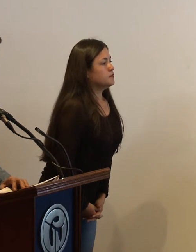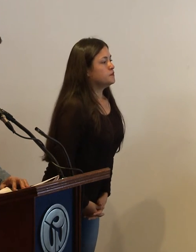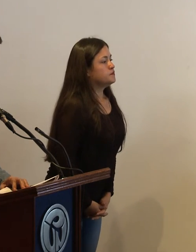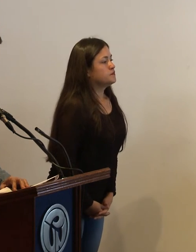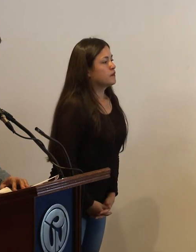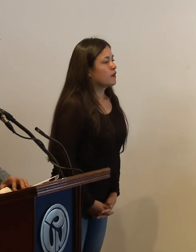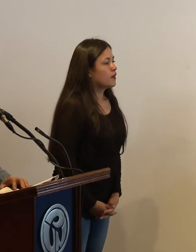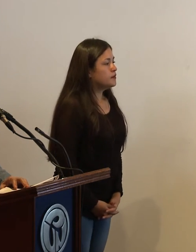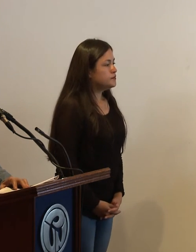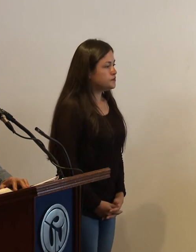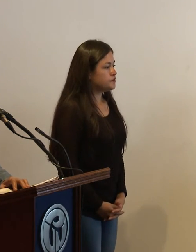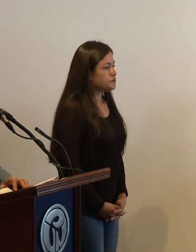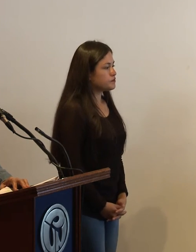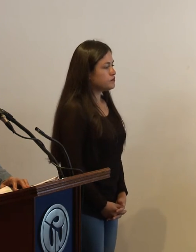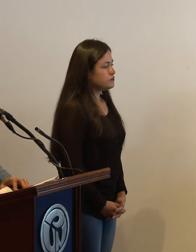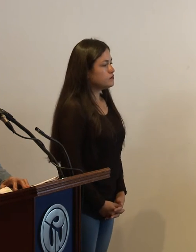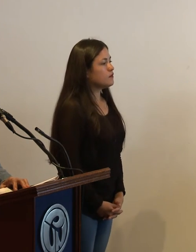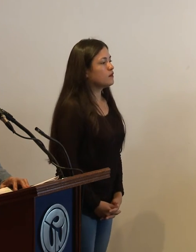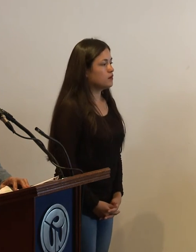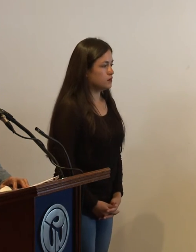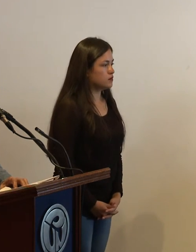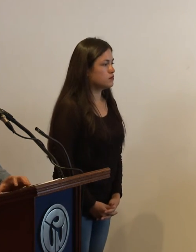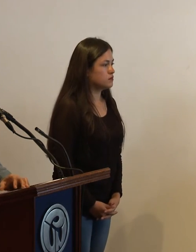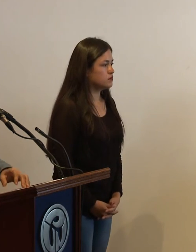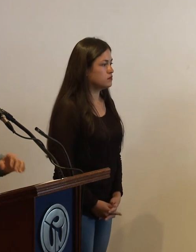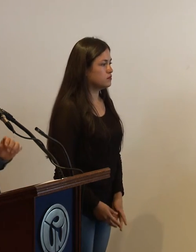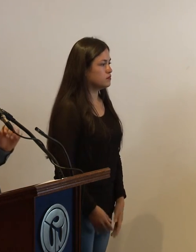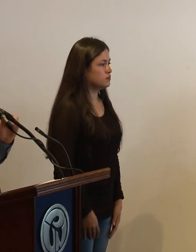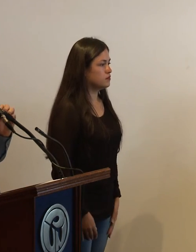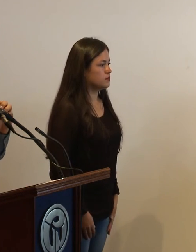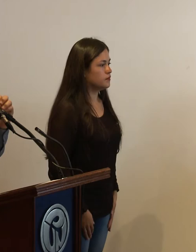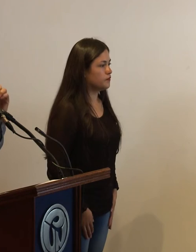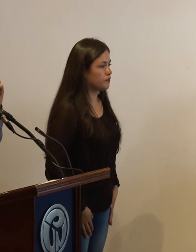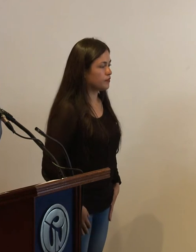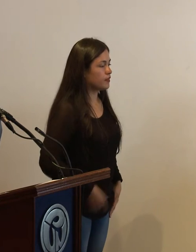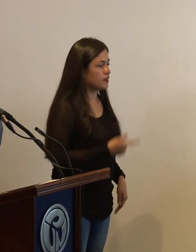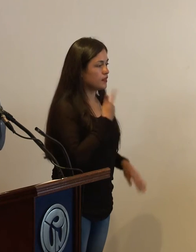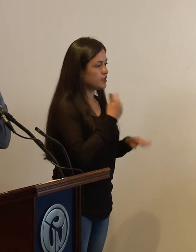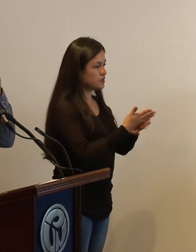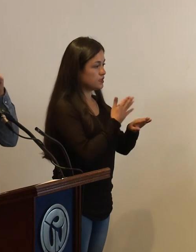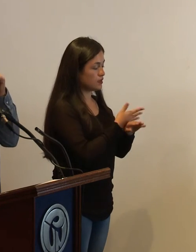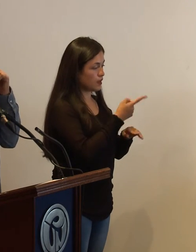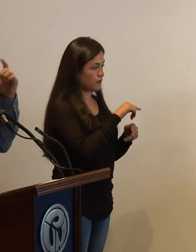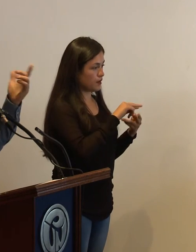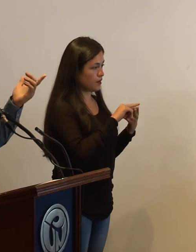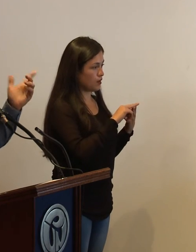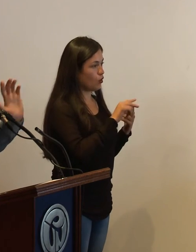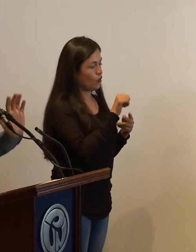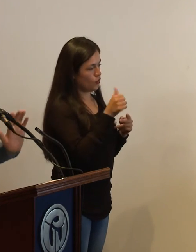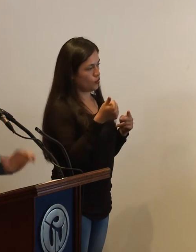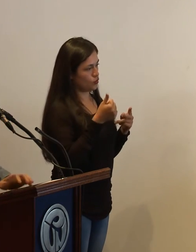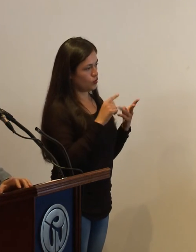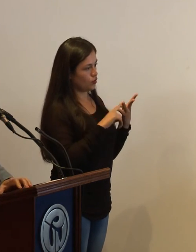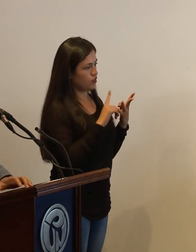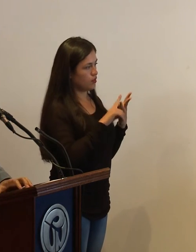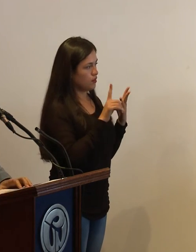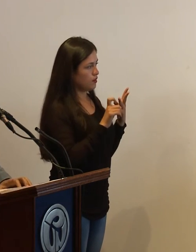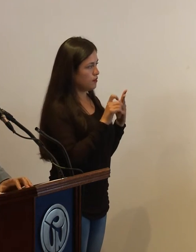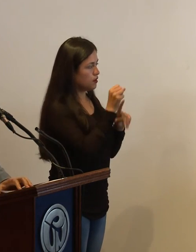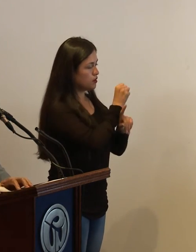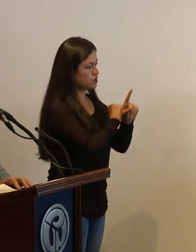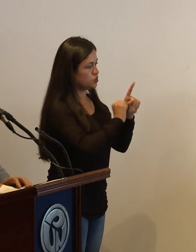En cuanto a lo sociocomunitario, hay un reto que bueno, ahorita